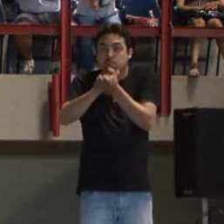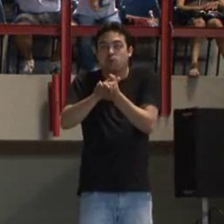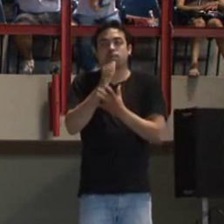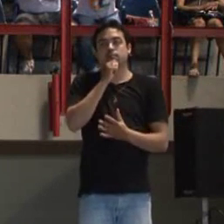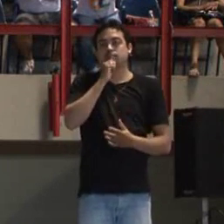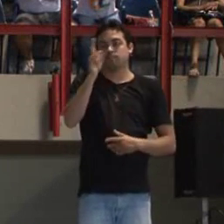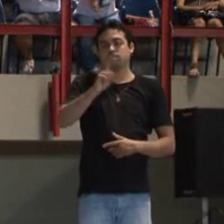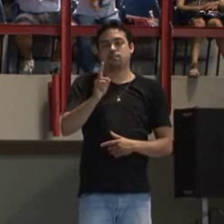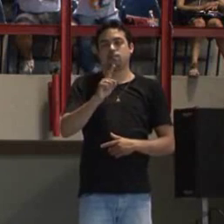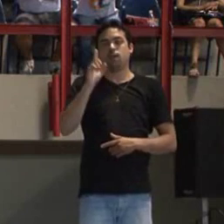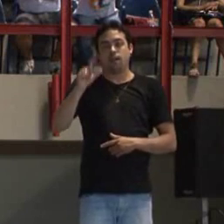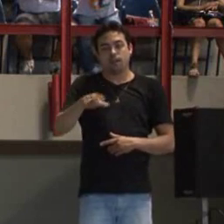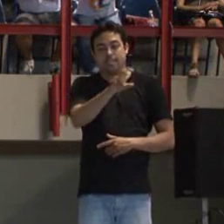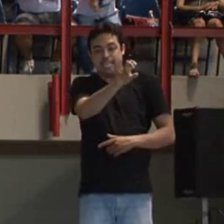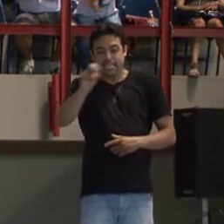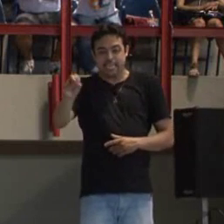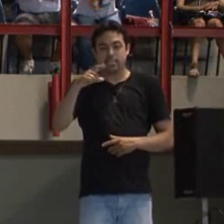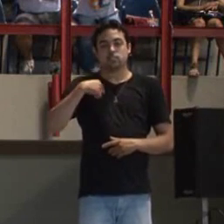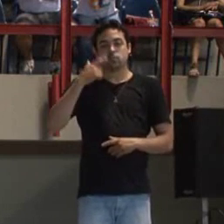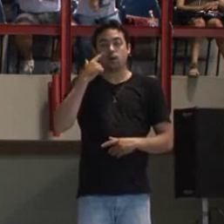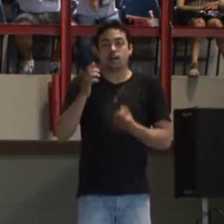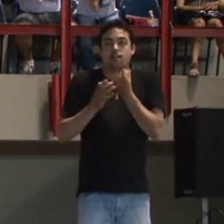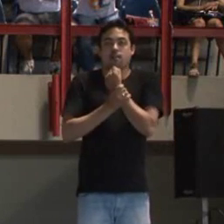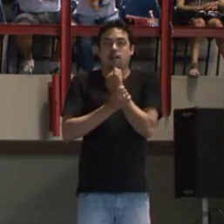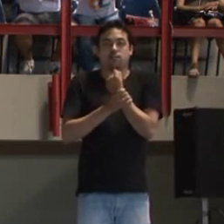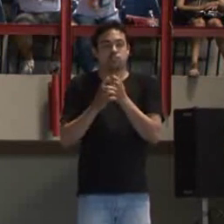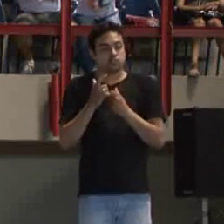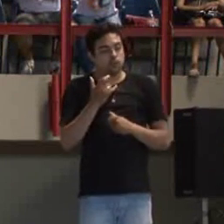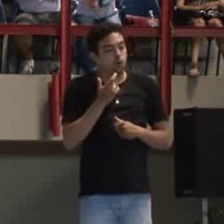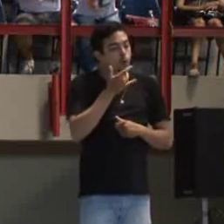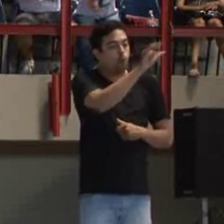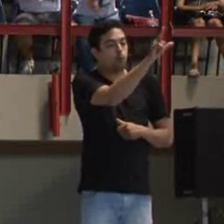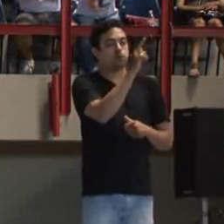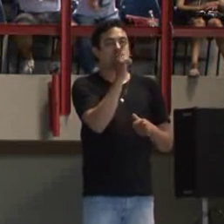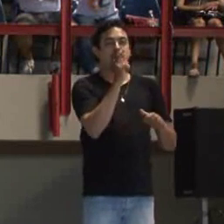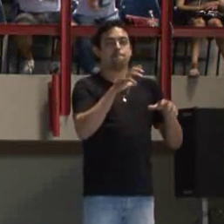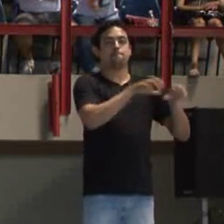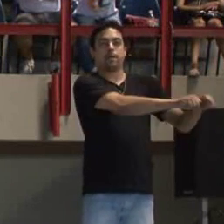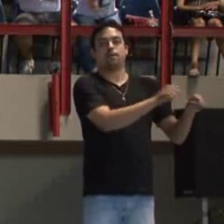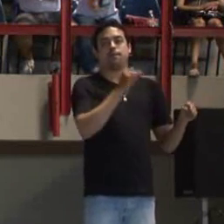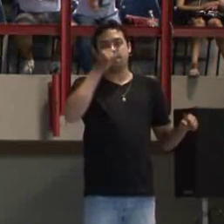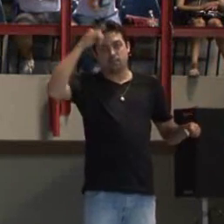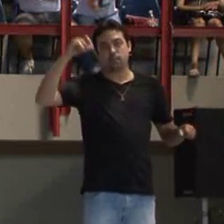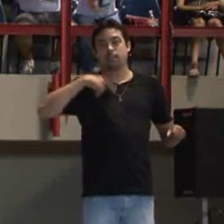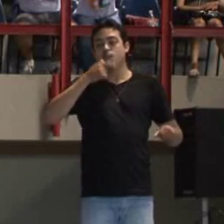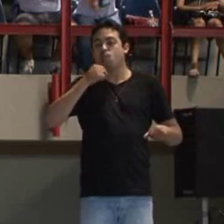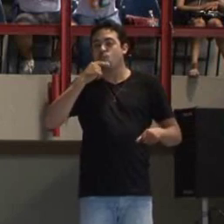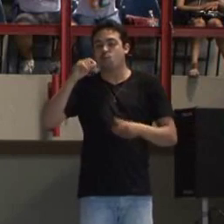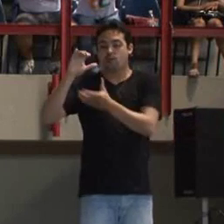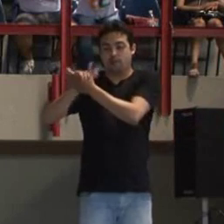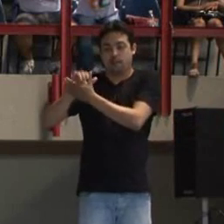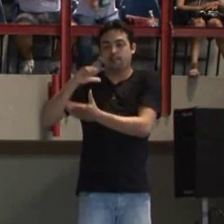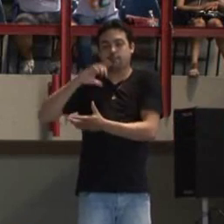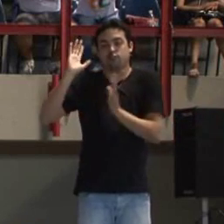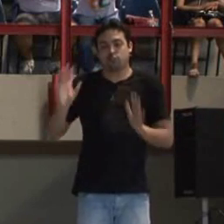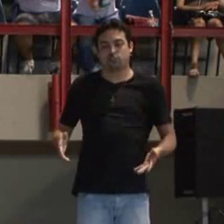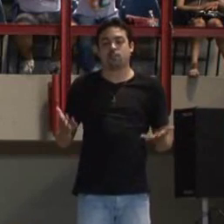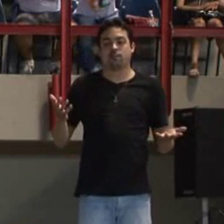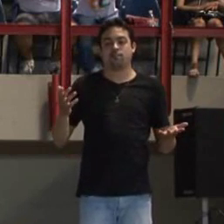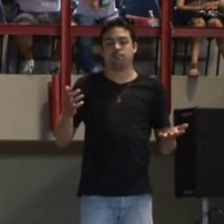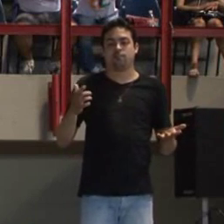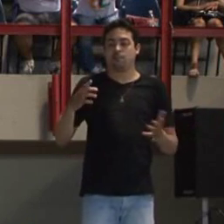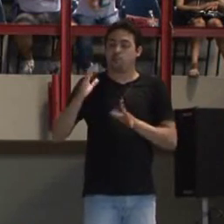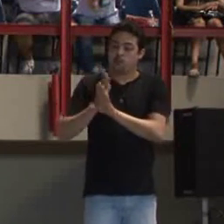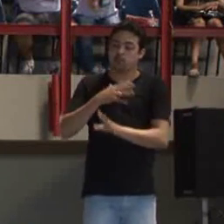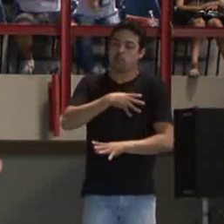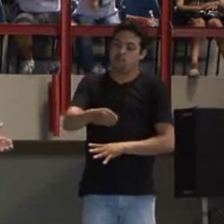só para garantir que ele não vai se danar. Ele ainda tem a esposa. Lógico que ele tem que ter os